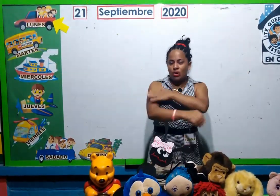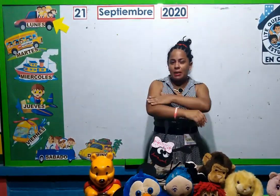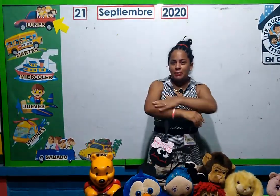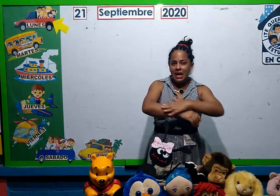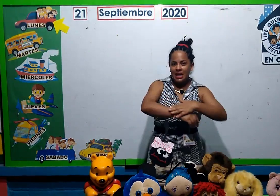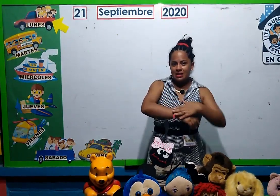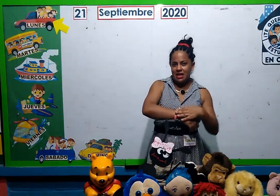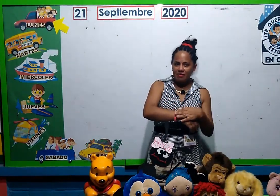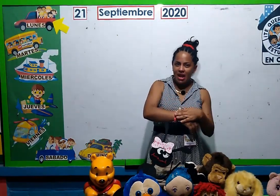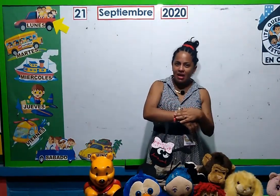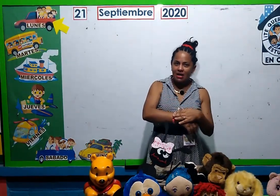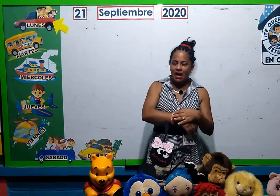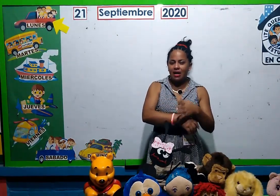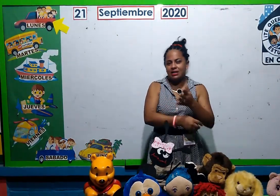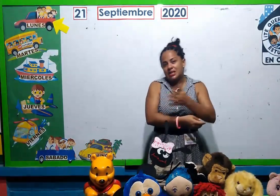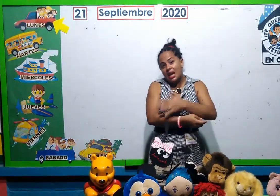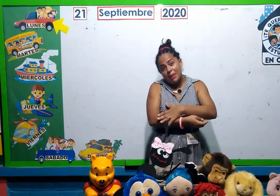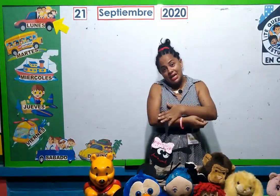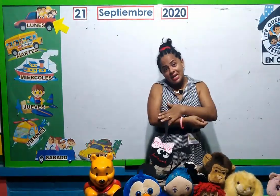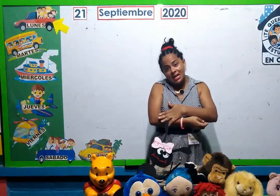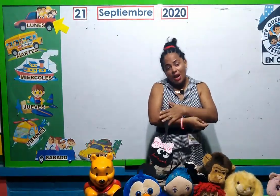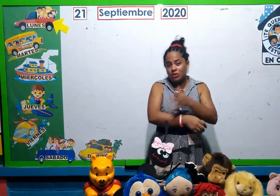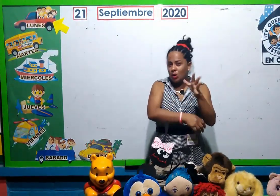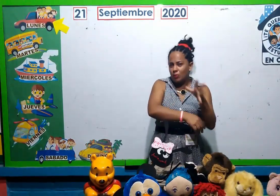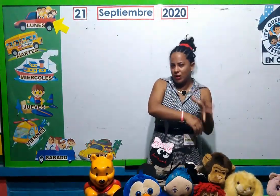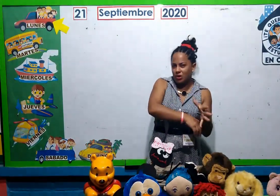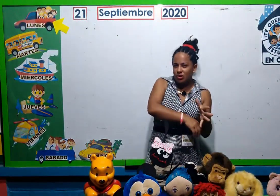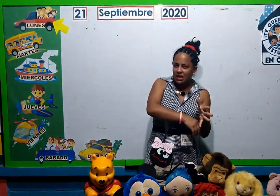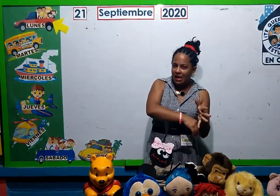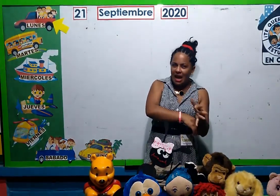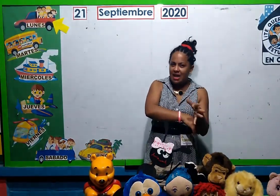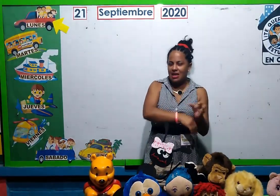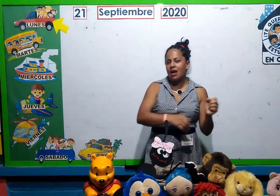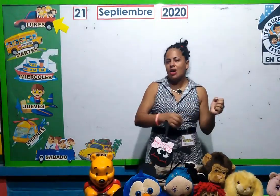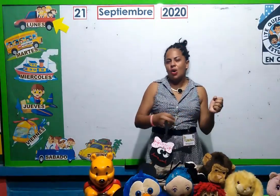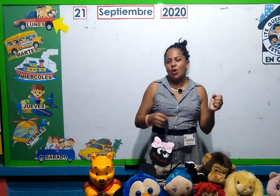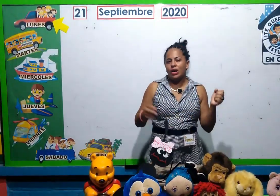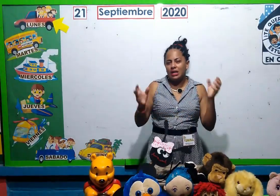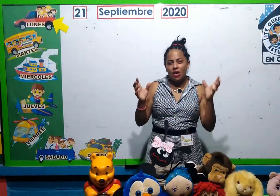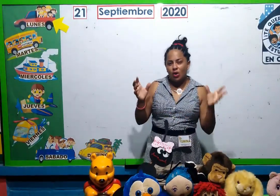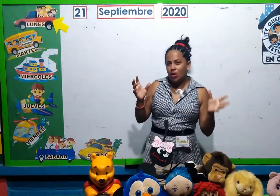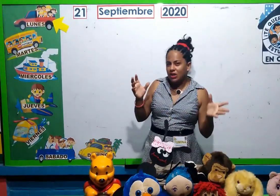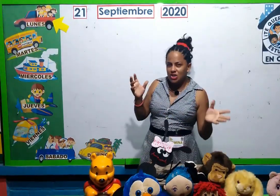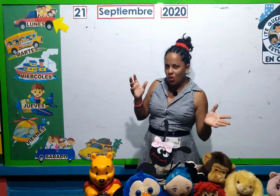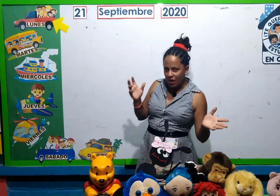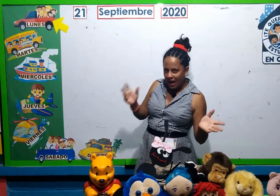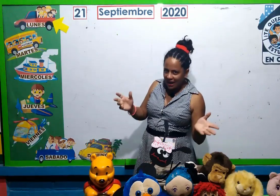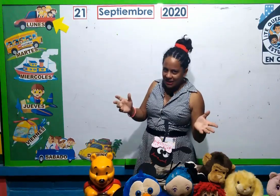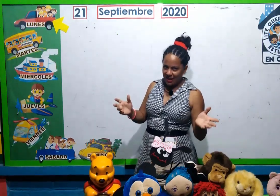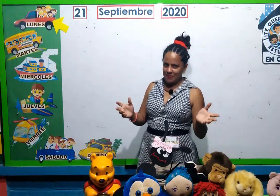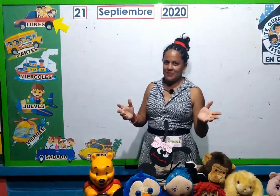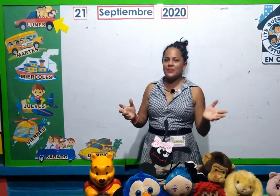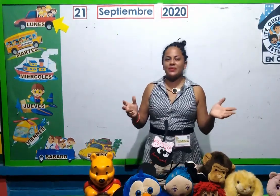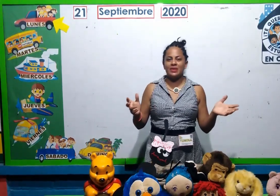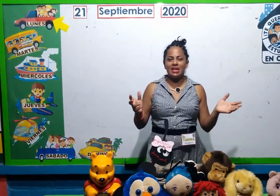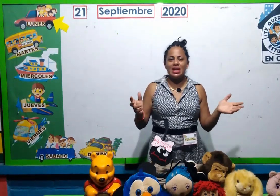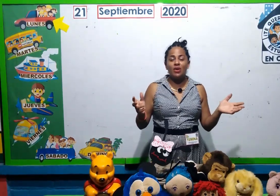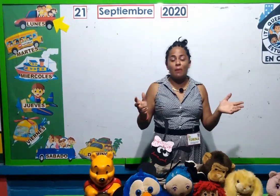de piel sea blanca, sea amarilla o sea un poquito trigueña, o que tenga el color de chocolate, rico,